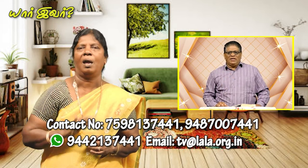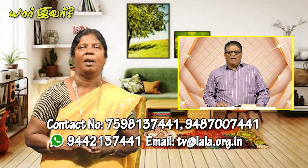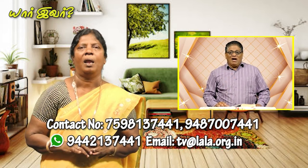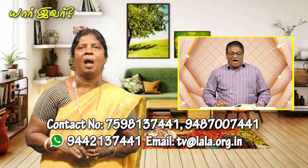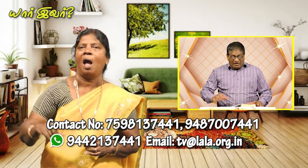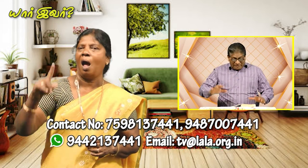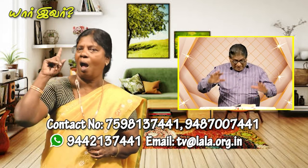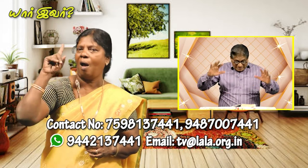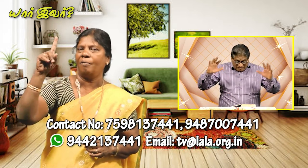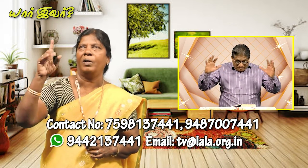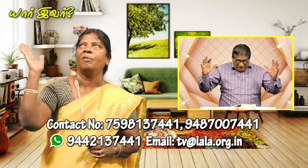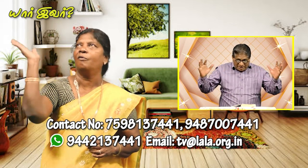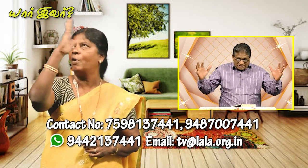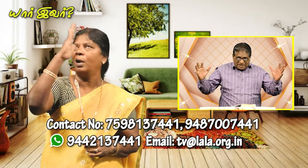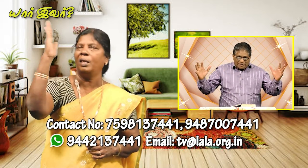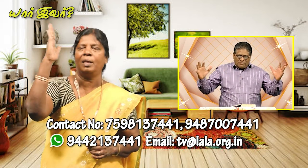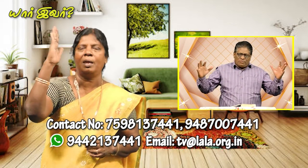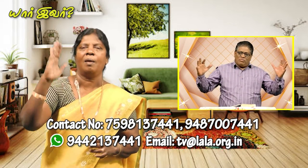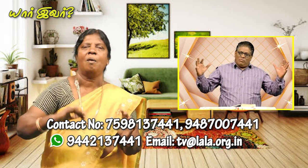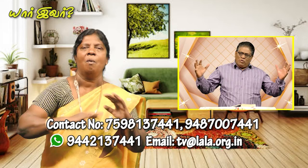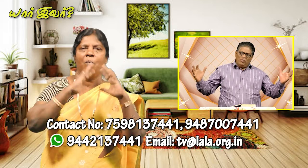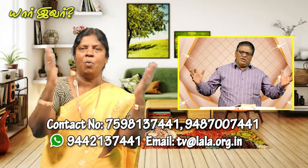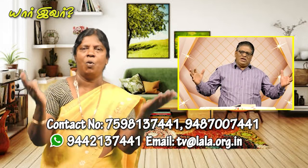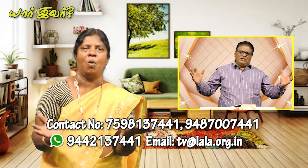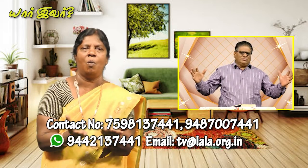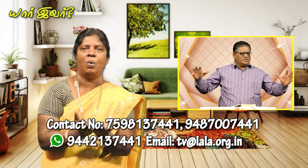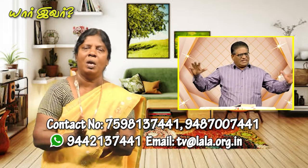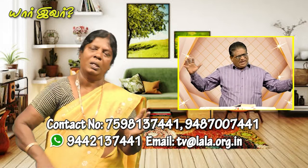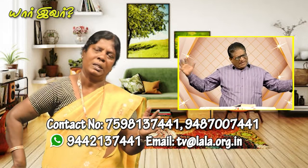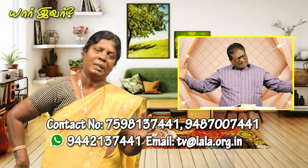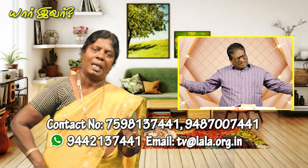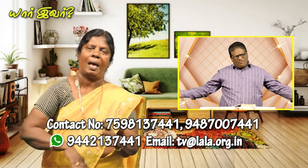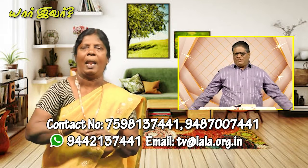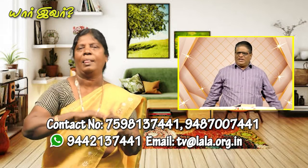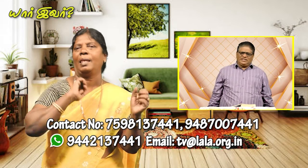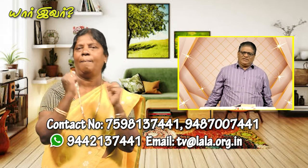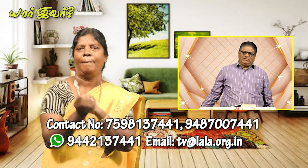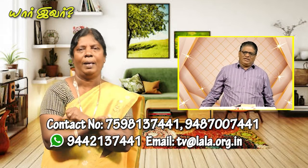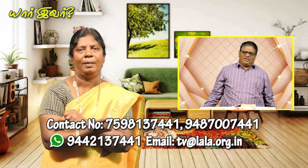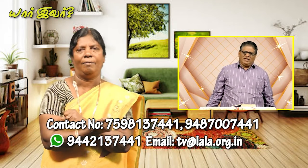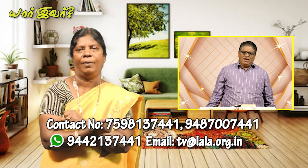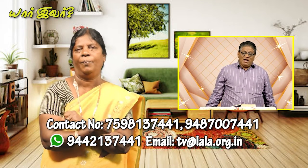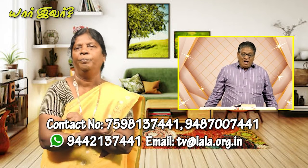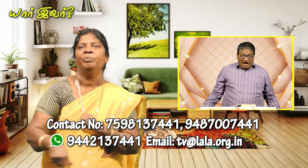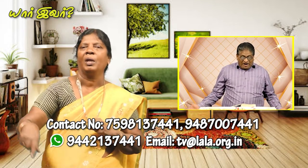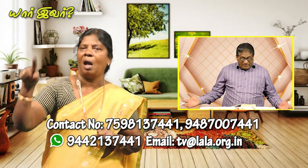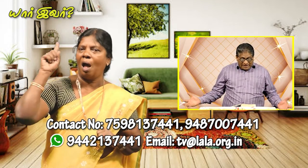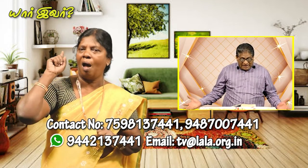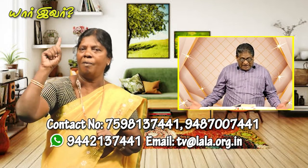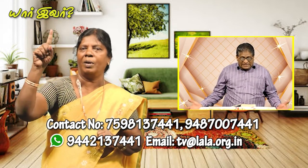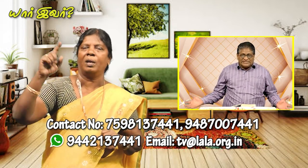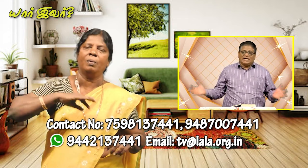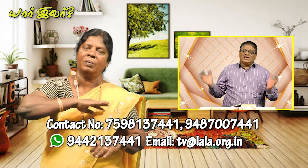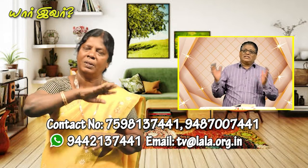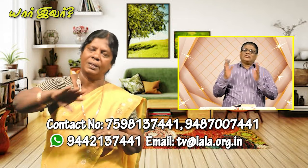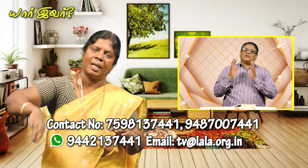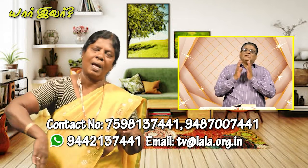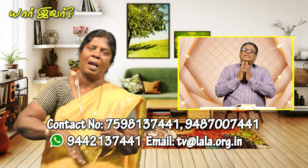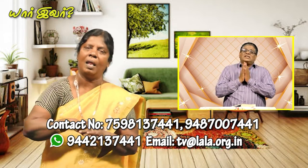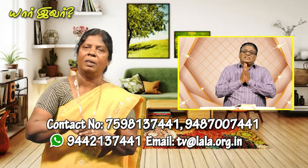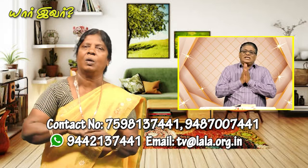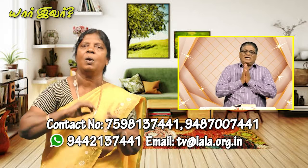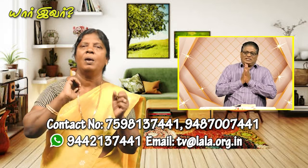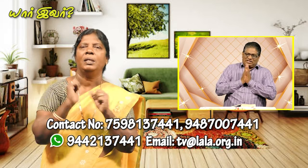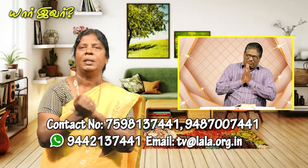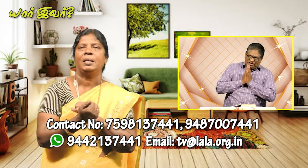இருக்கிறார், அவர் இந்த வானத்தையும் பூமியையும் சகலத்தையும் படைத்தவர், அவரே